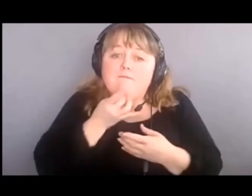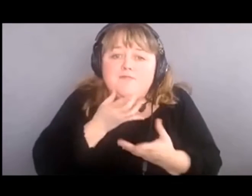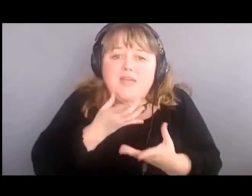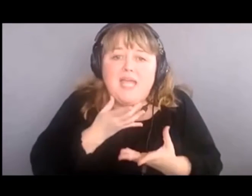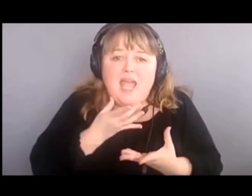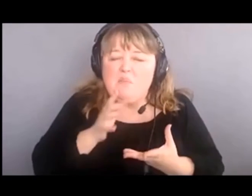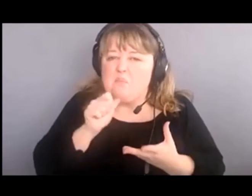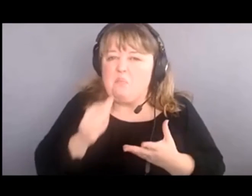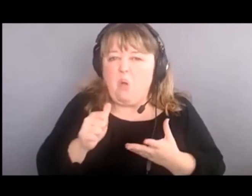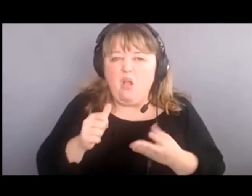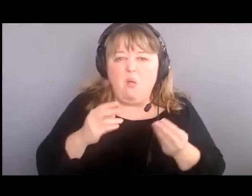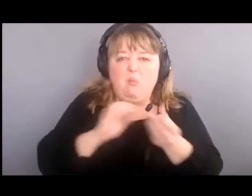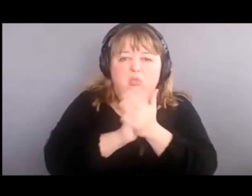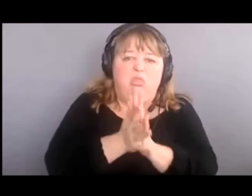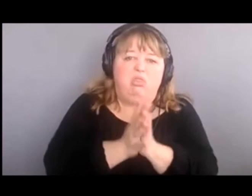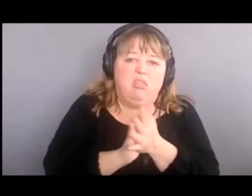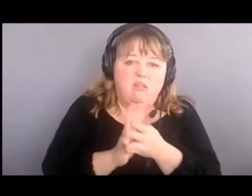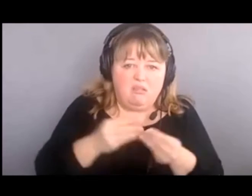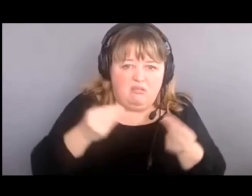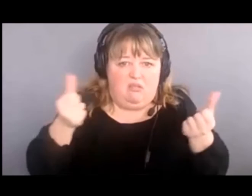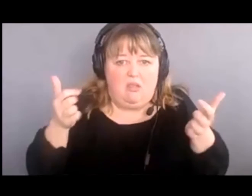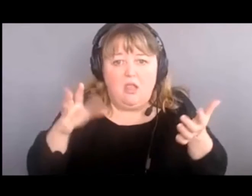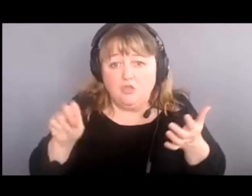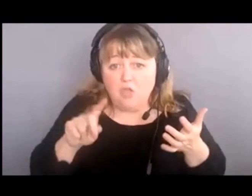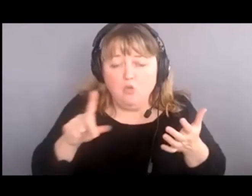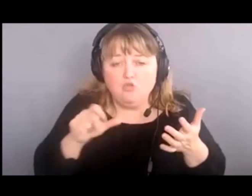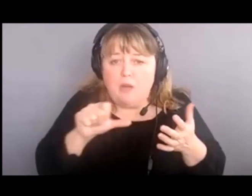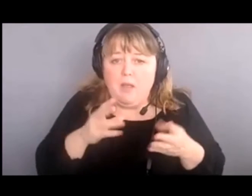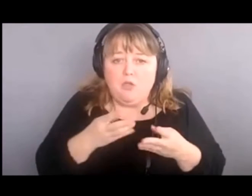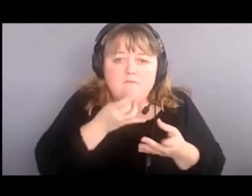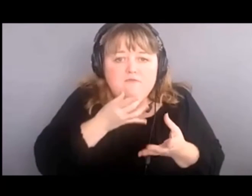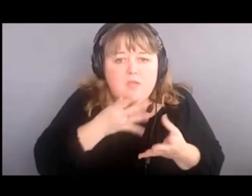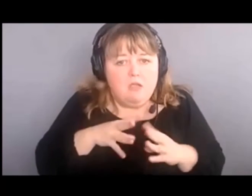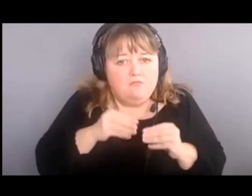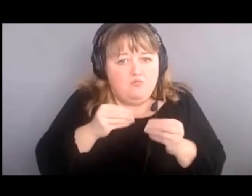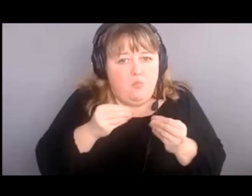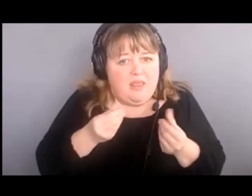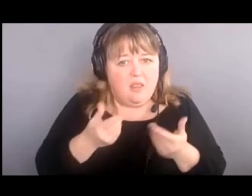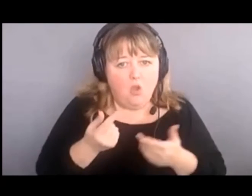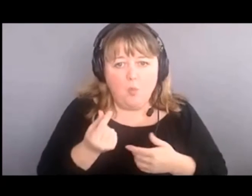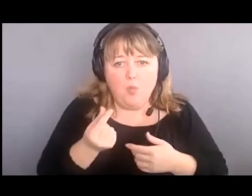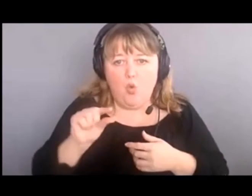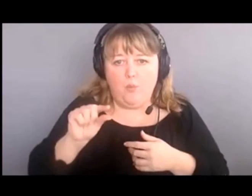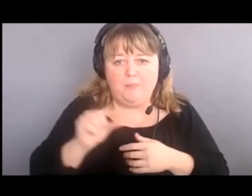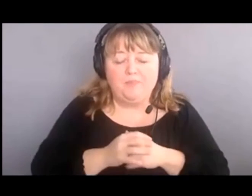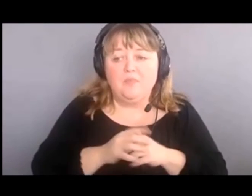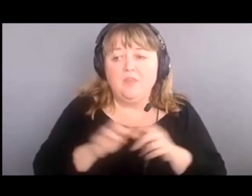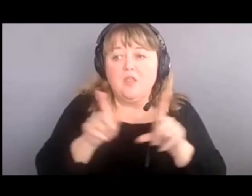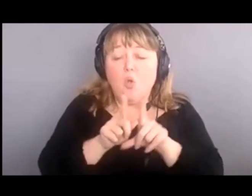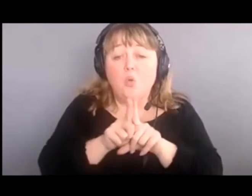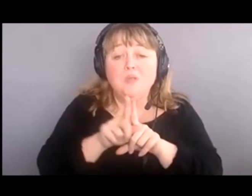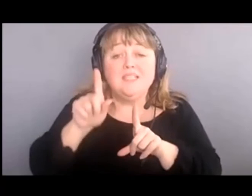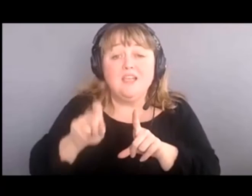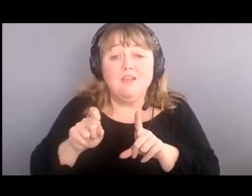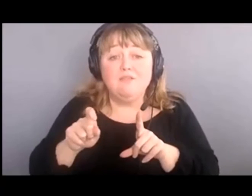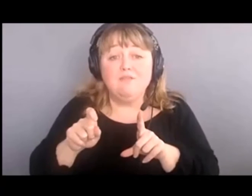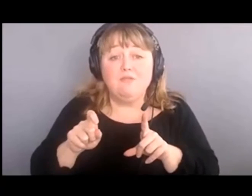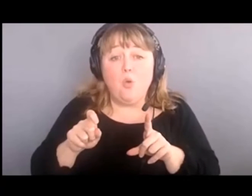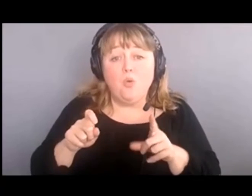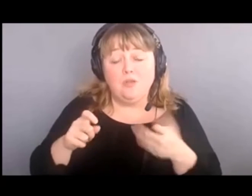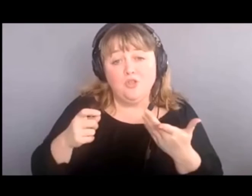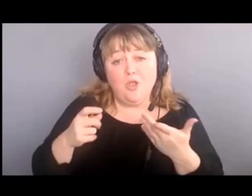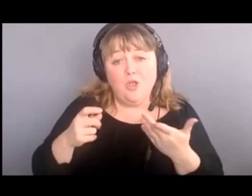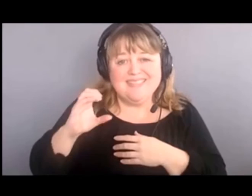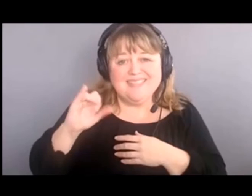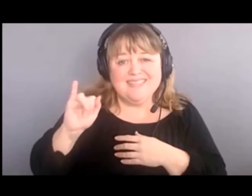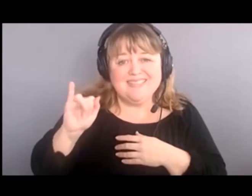boue dans notre peau, on veut un terreau humide. Et aussi, on va devoir tailler la ciboulette parce qu'on ne